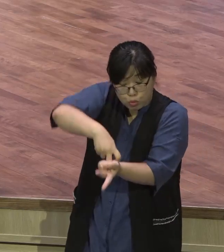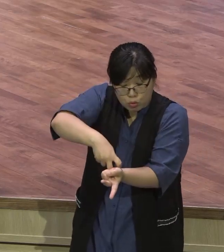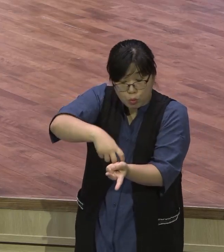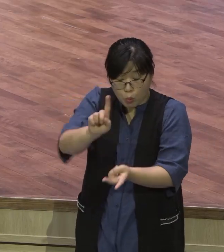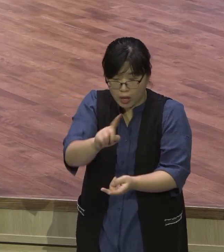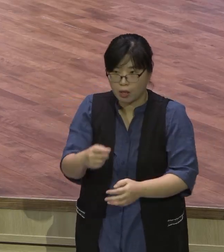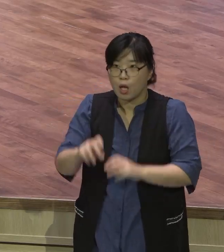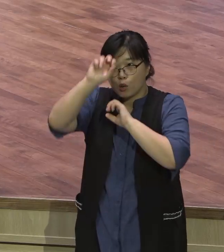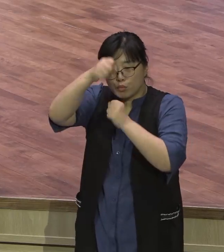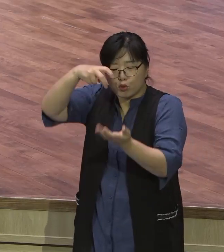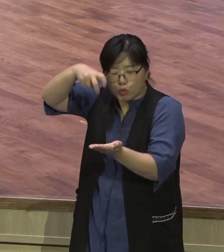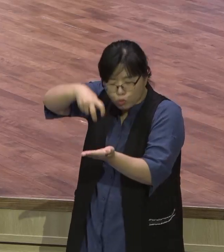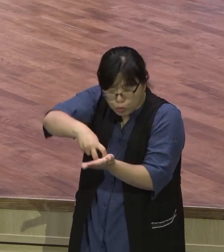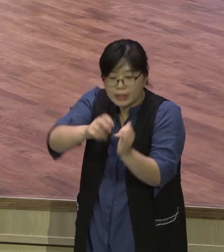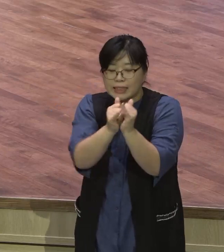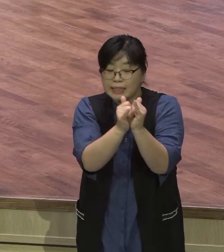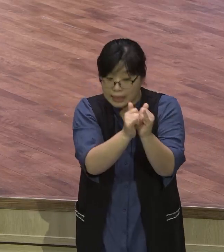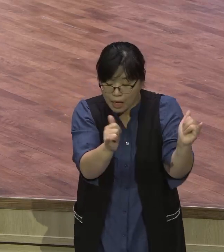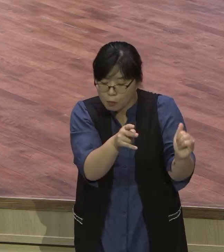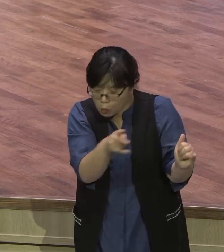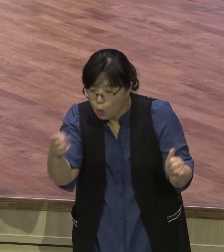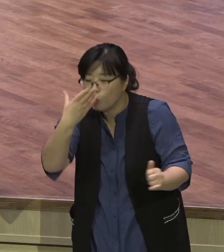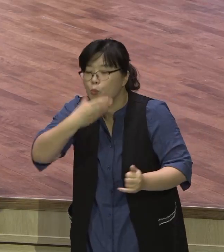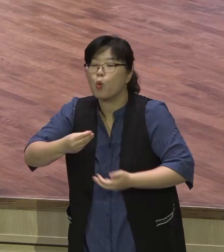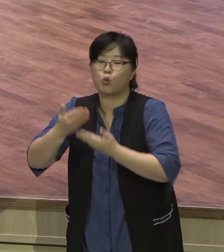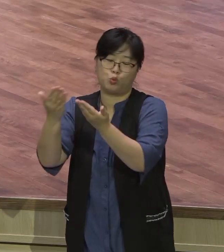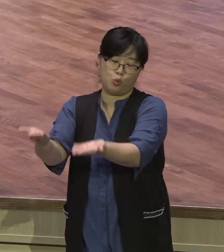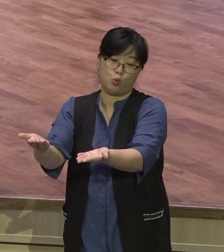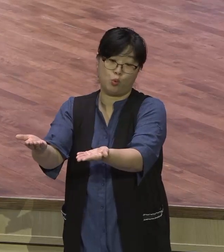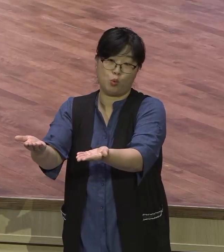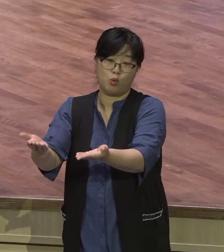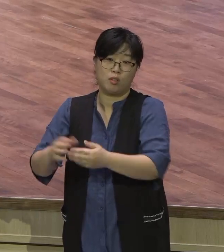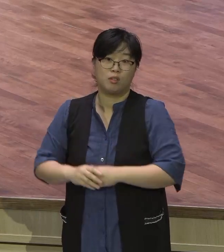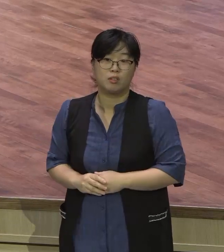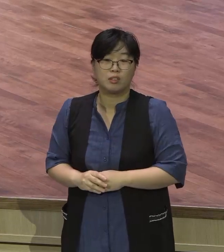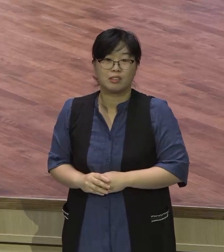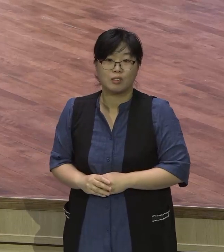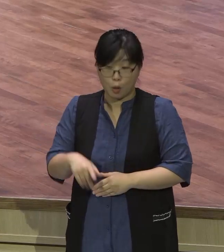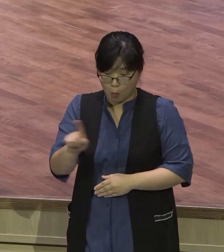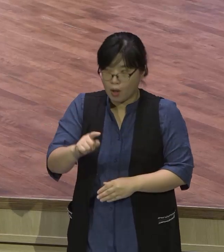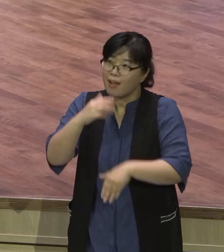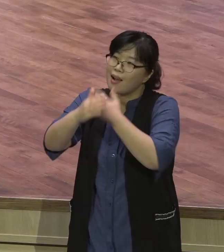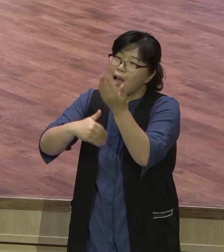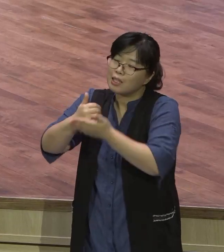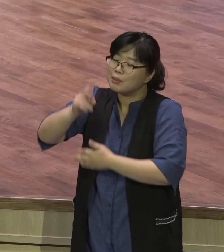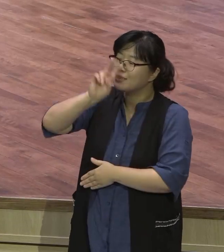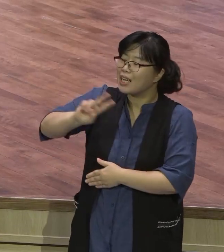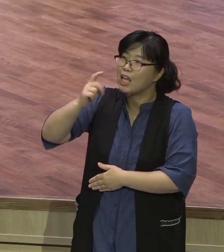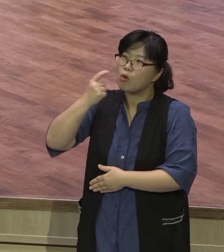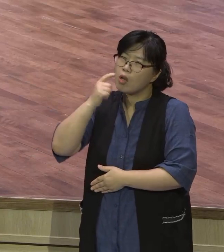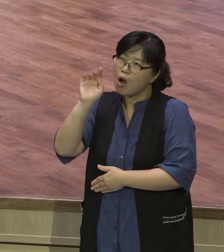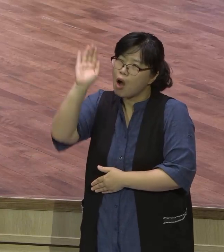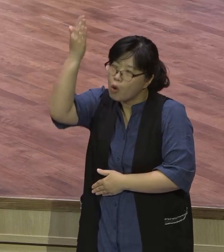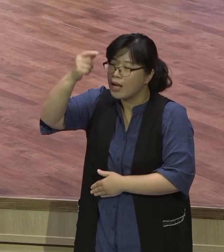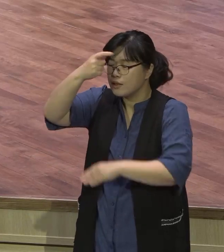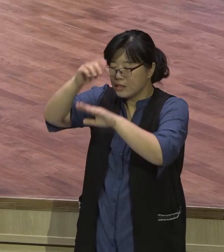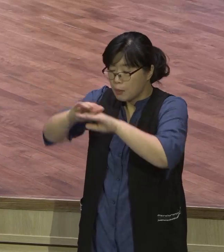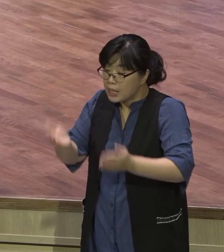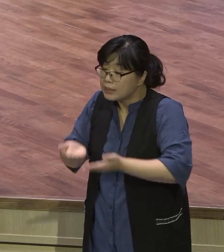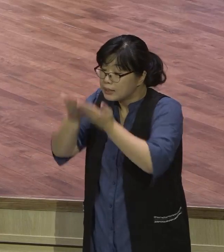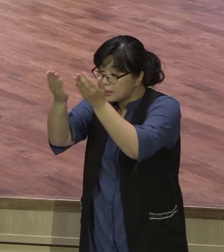하나님 앞에 무릎 꿇는 사람 하나님 앞에 무릎을 꿇는 사람 다시 말하면 하나님을 찬양하는 사람이 다 무릎 꿇는 거예요. 하나님을 찬양하는